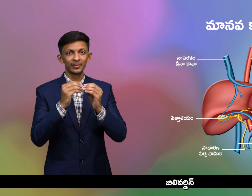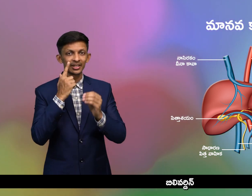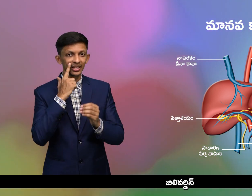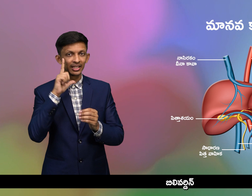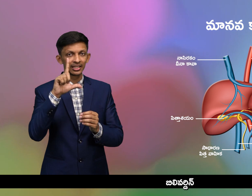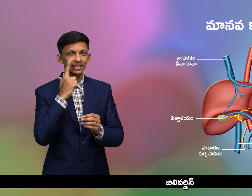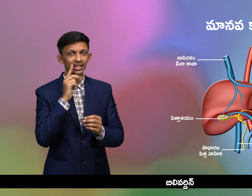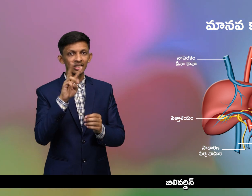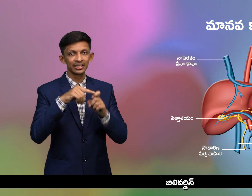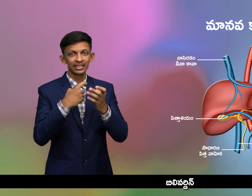బిలివర్డిన్